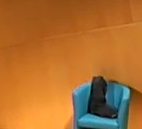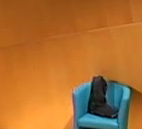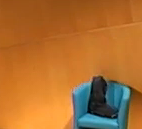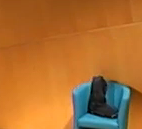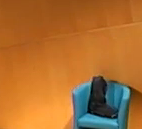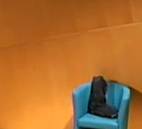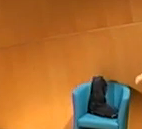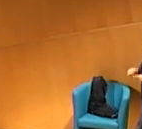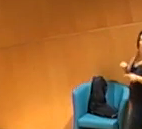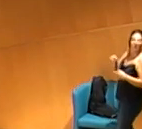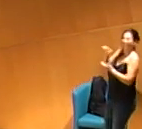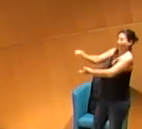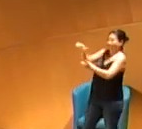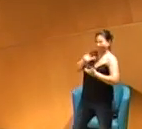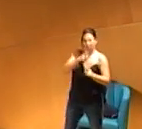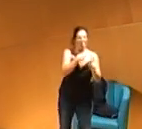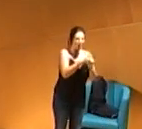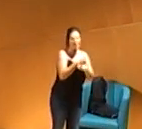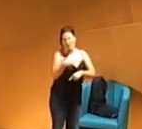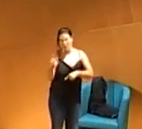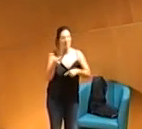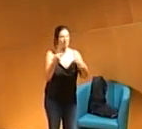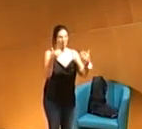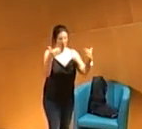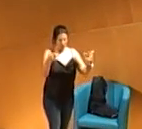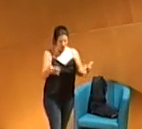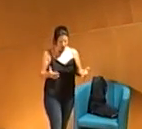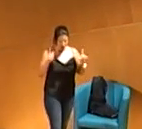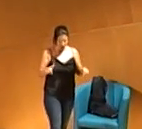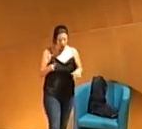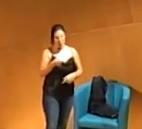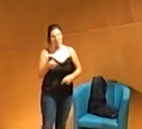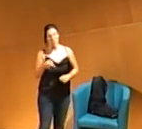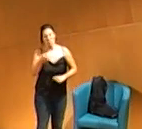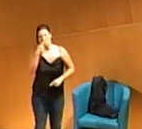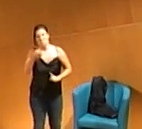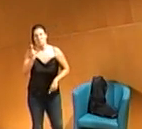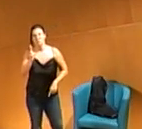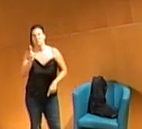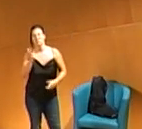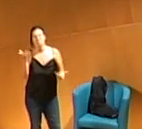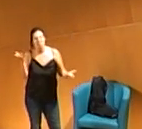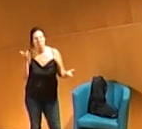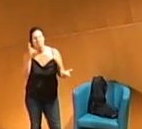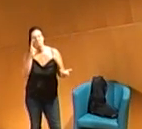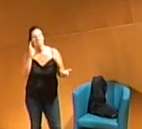là. Éléments négatifs, ça pourrait être quelle est la place du regard aujourd'hui sur le handicap dans une